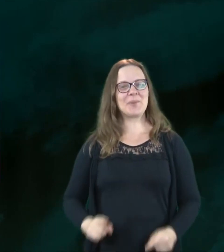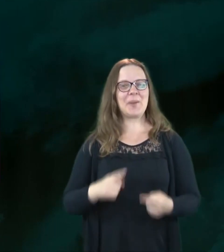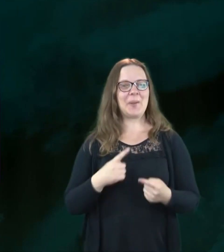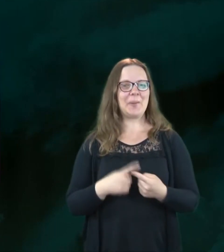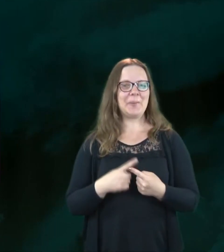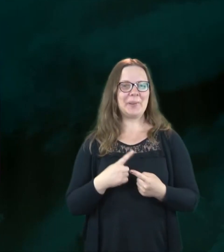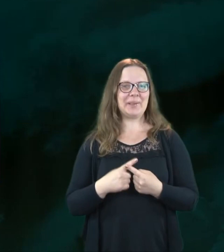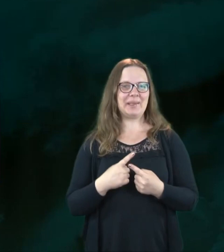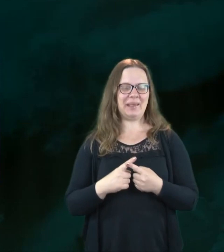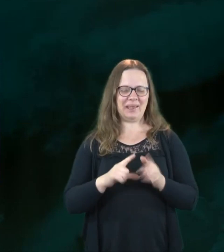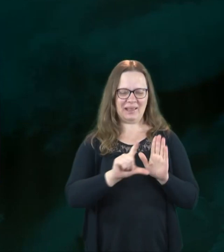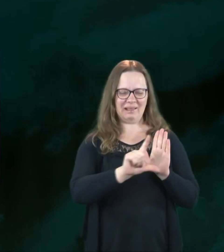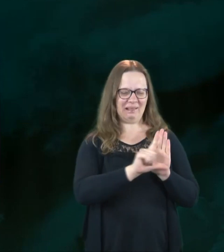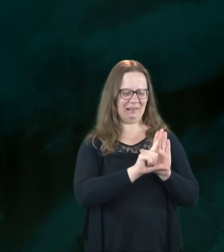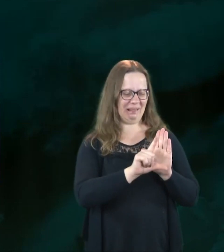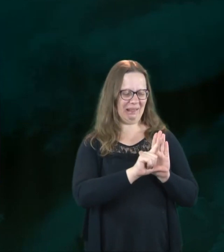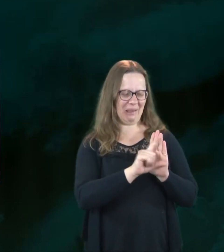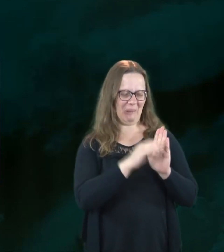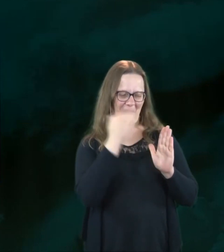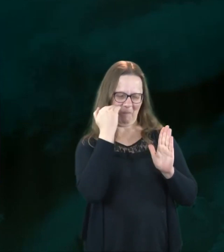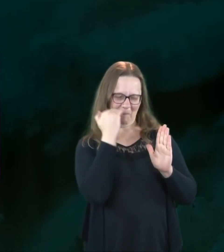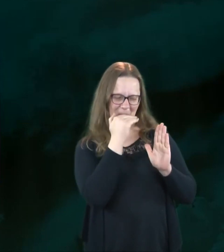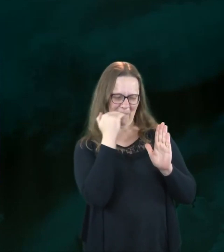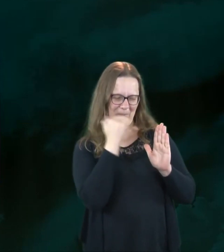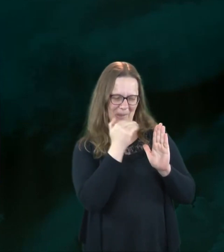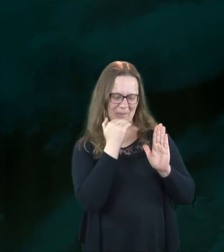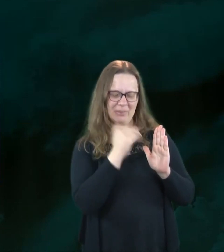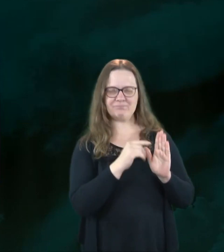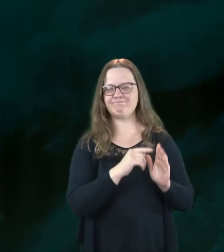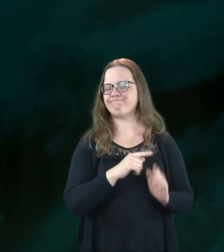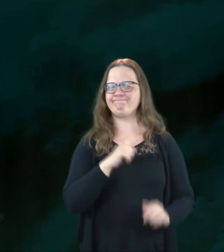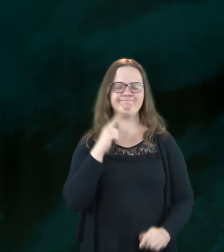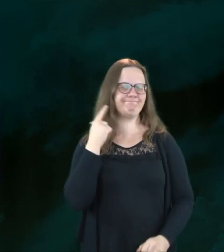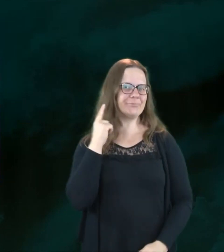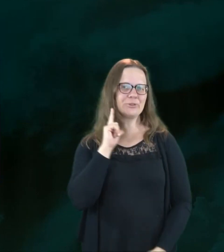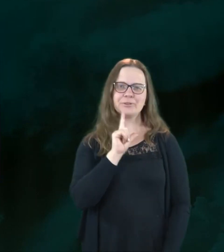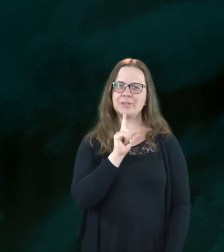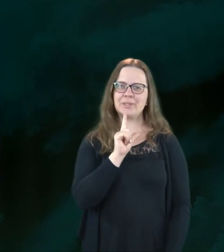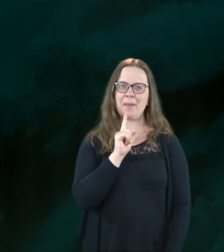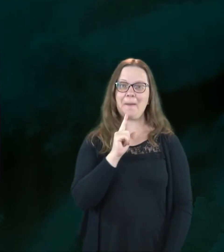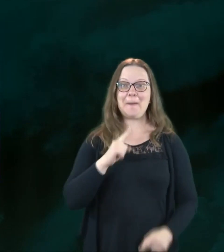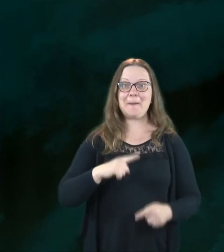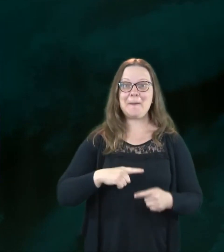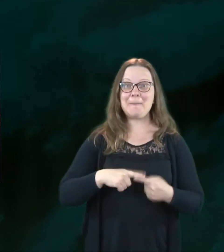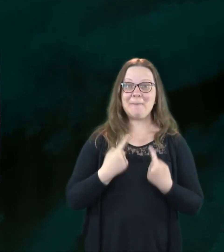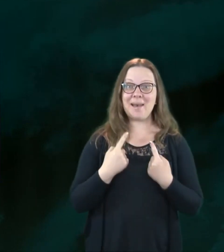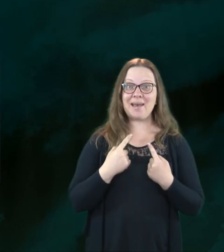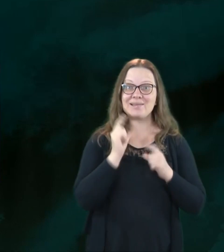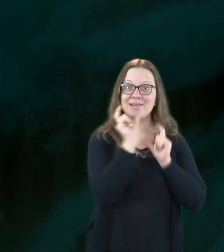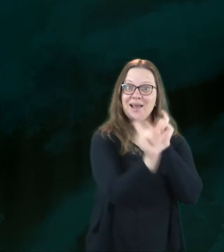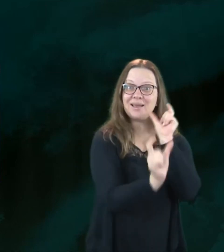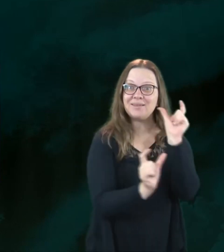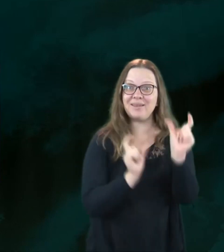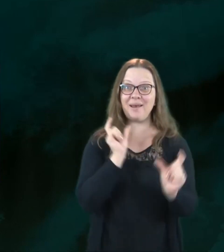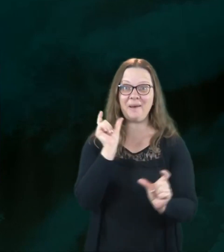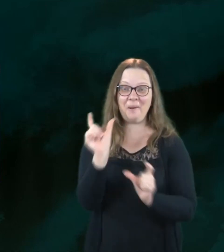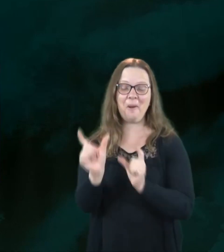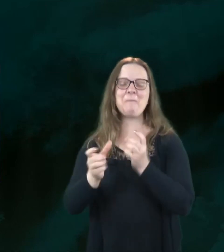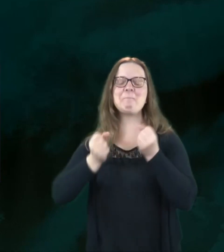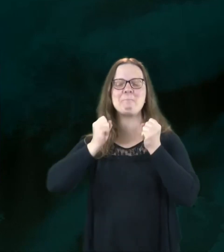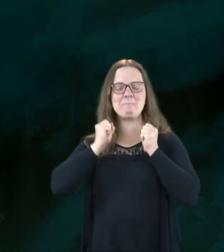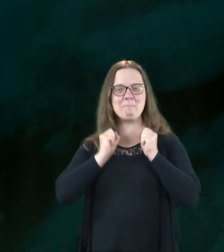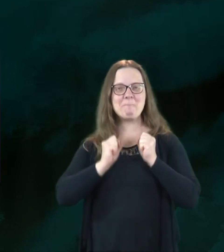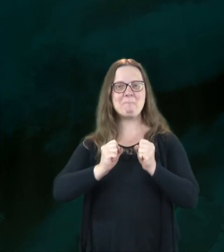ninguém consiga cumprir toda, mas nós, todos podem crer em Cristo, certo? Como